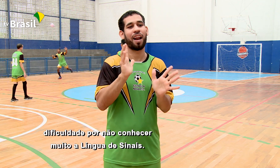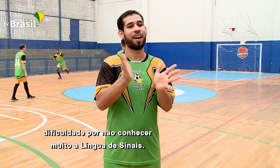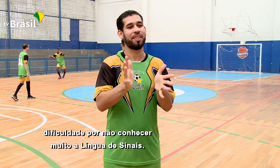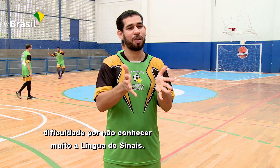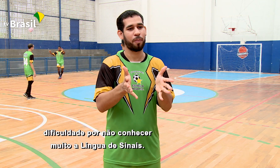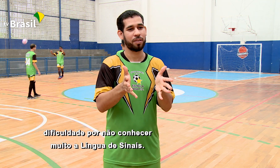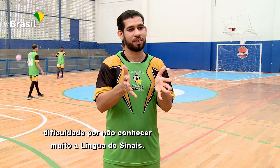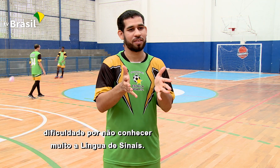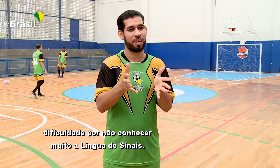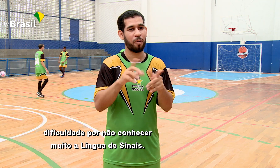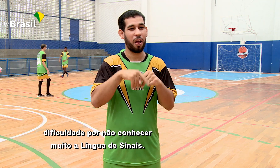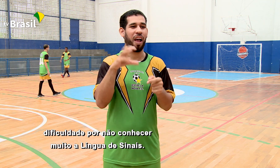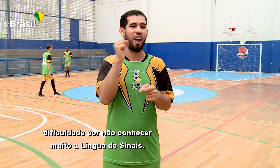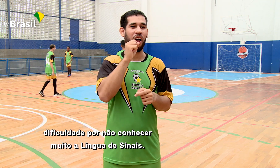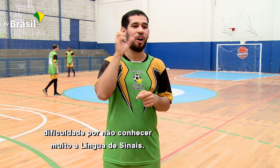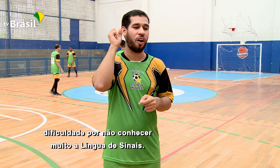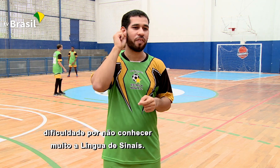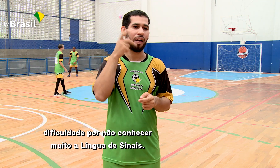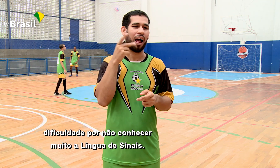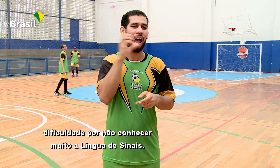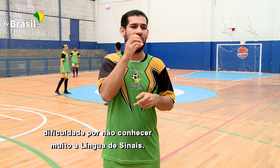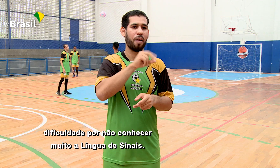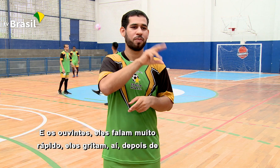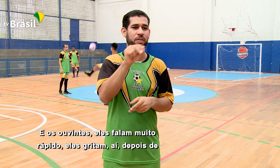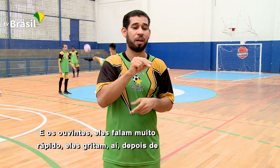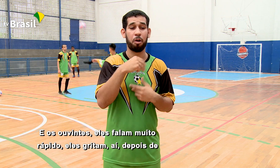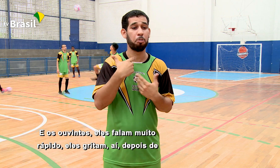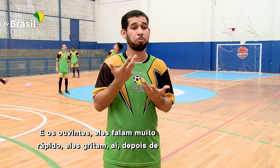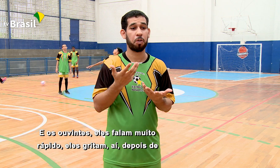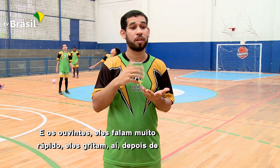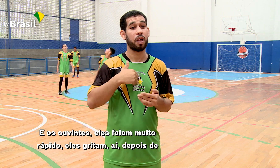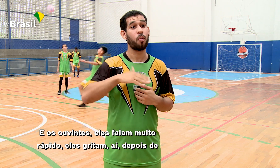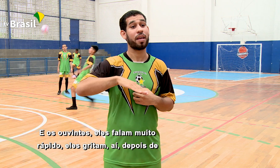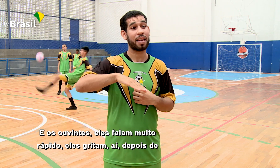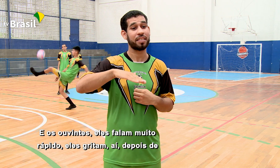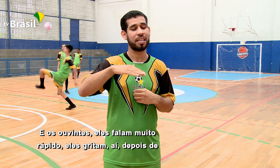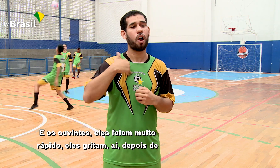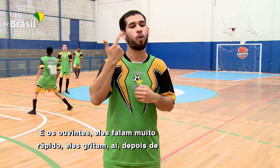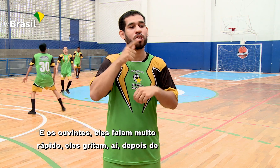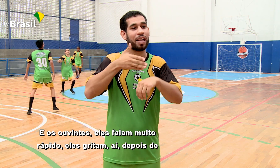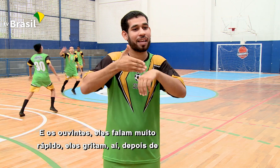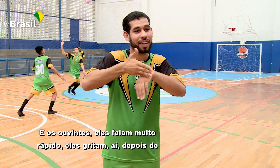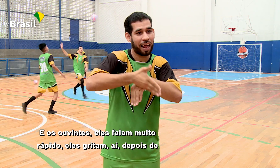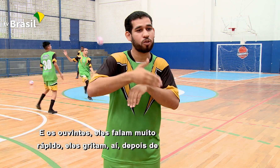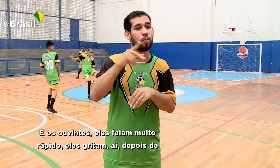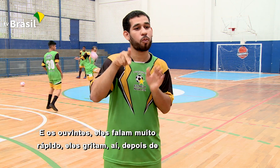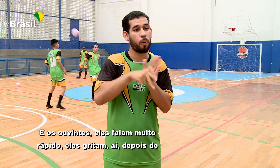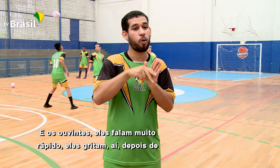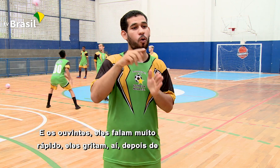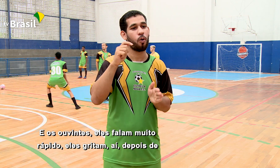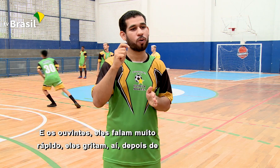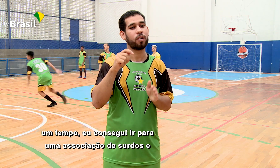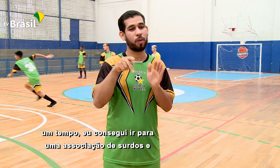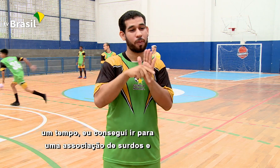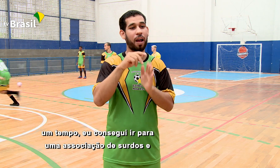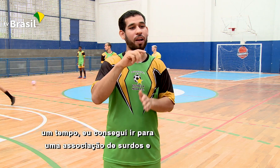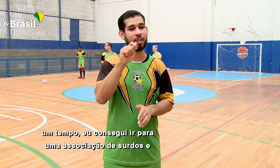conhecer muito a língua de sinais. E os ouvintes, eles falam muito rápido, eles gritam. E aí, depois de um tempo, eu